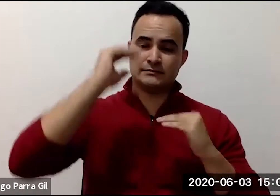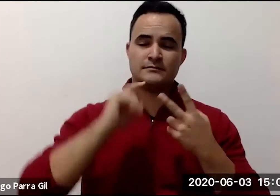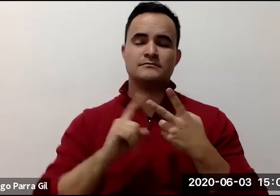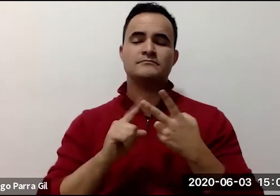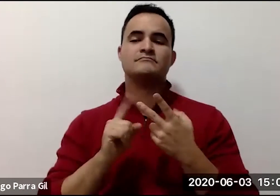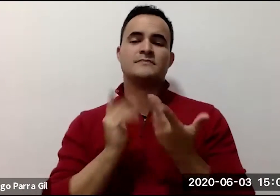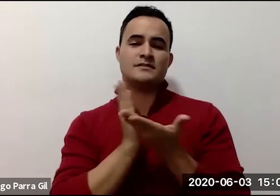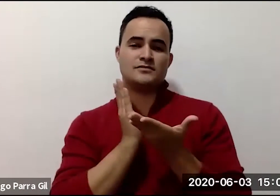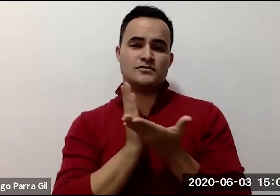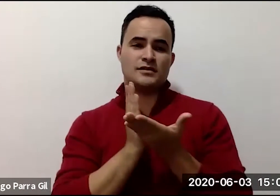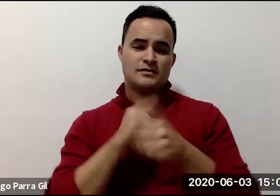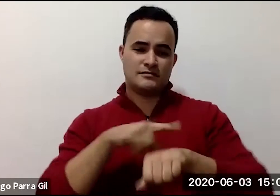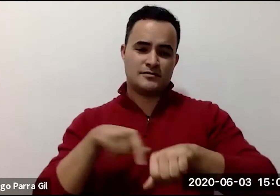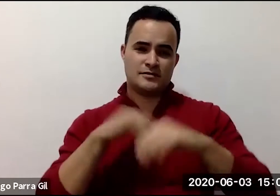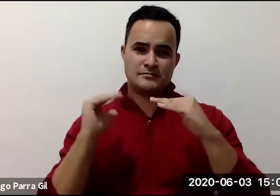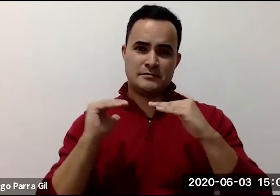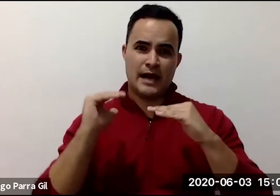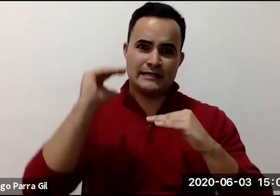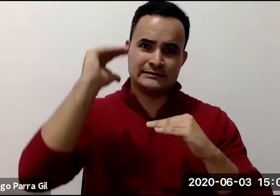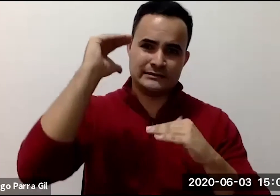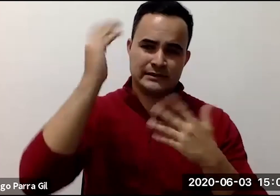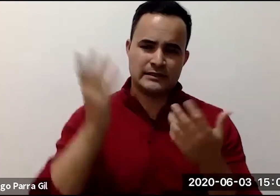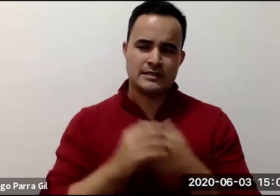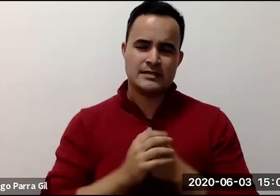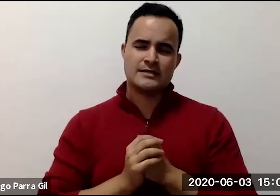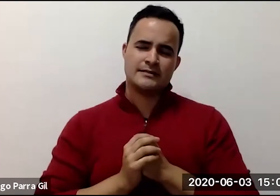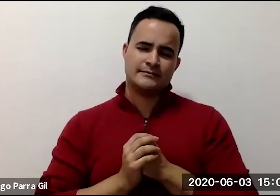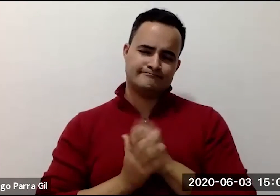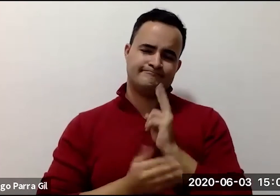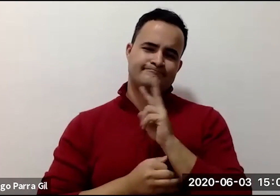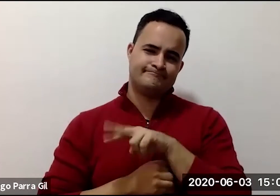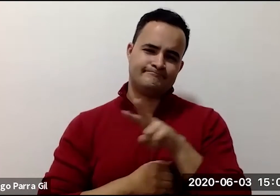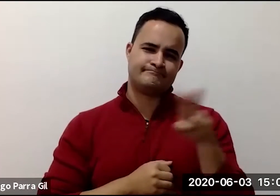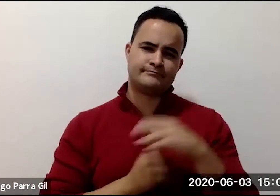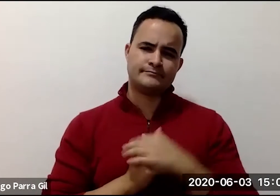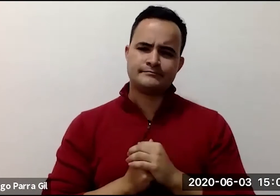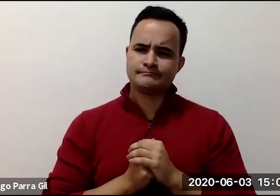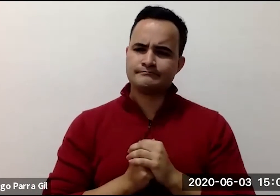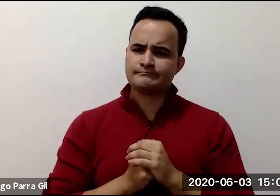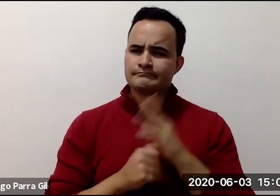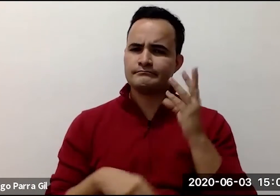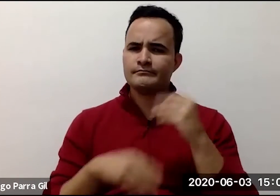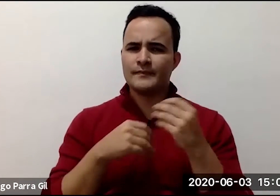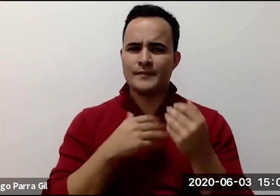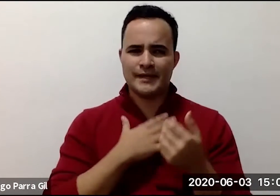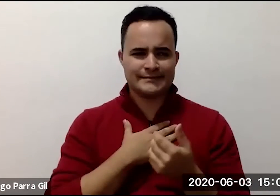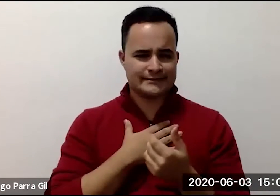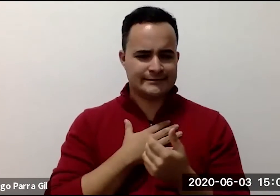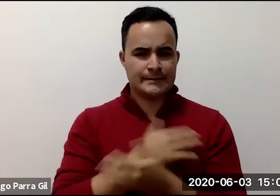Y también, aparte de ello, creo que la necesidad de mantenerte ocupado, ¿no?